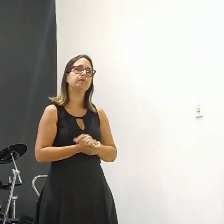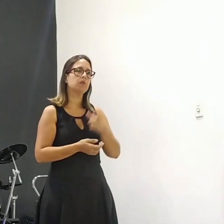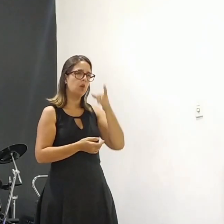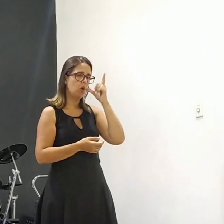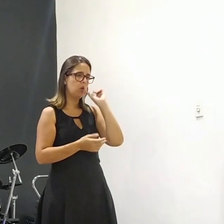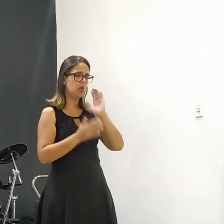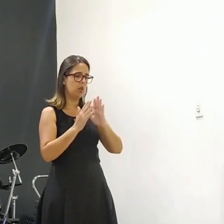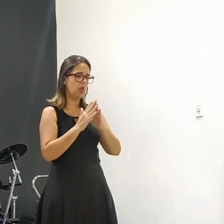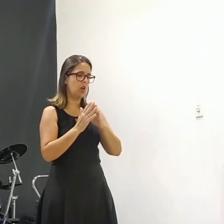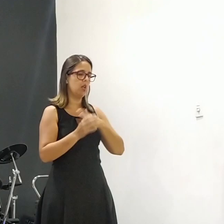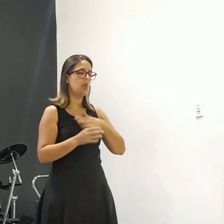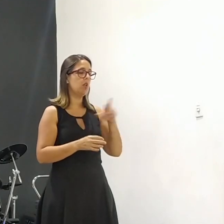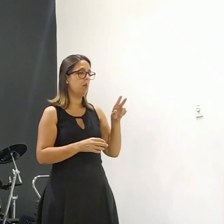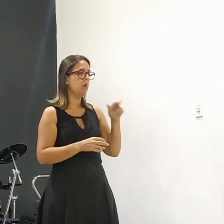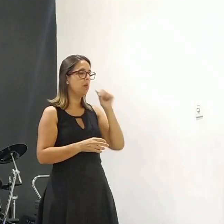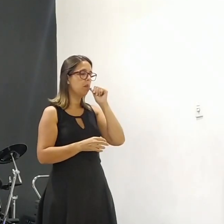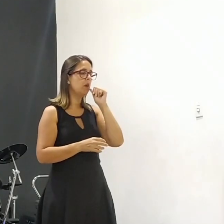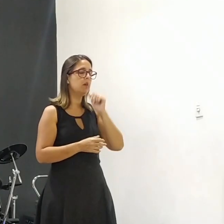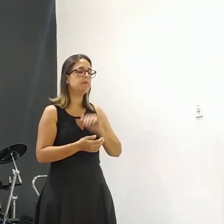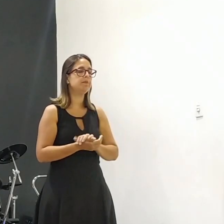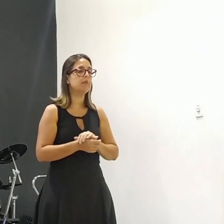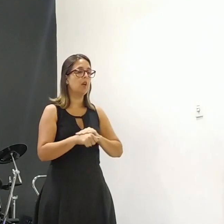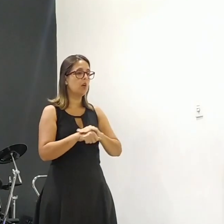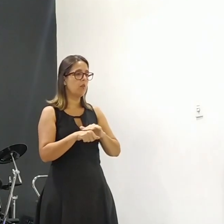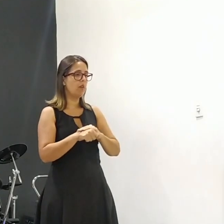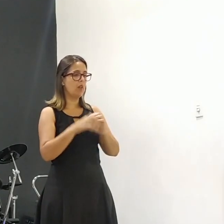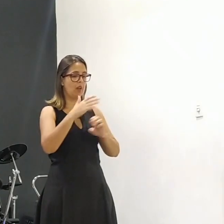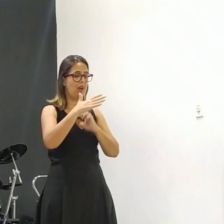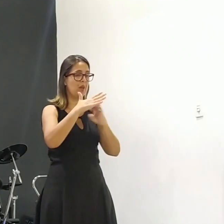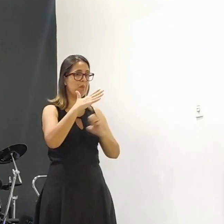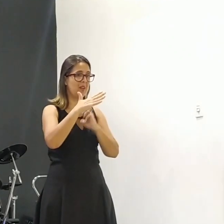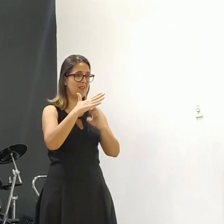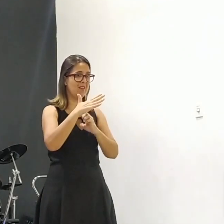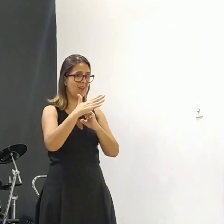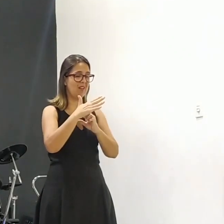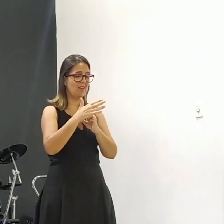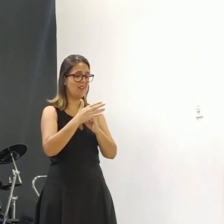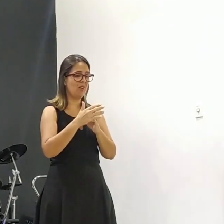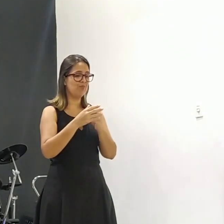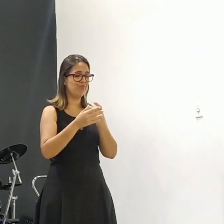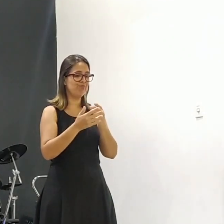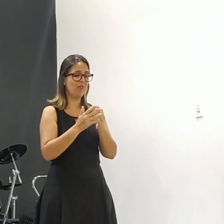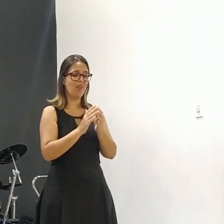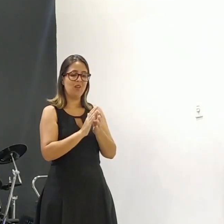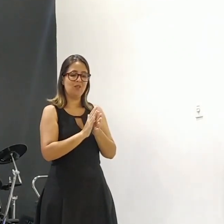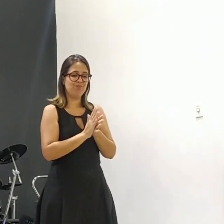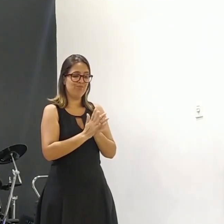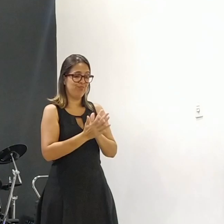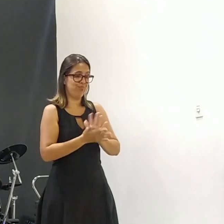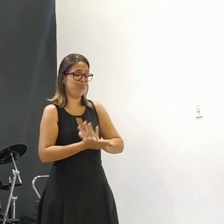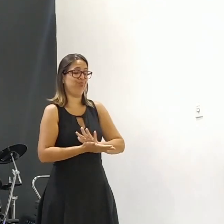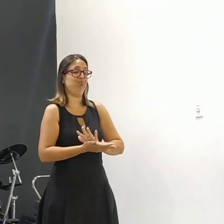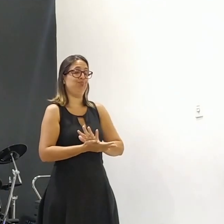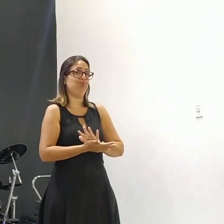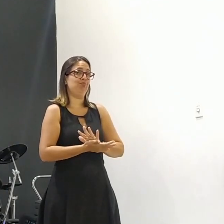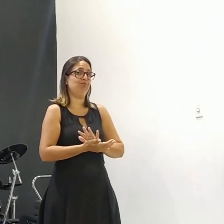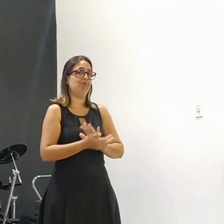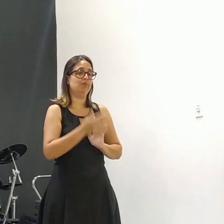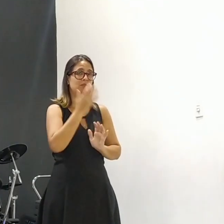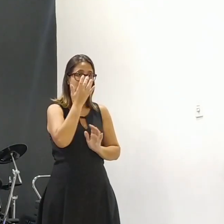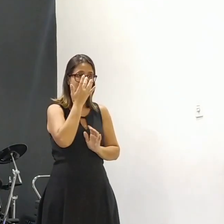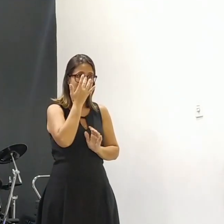irmã, e estava falando com ele, que ele falou que a firma dele está falindo, mas tem um cara que é crente lá que fala: enquanto tiver uma caixa aqui,